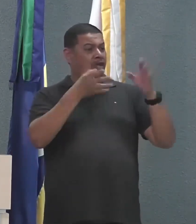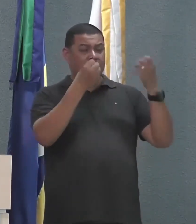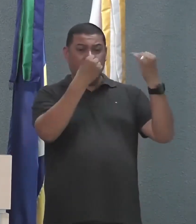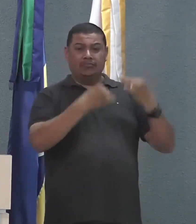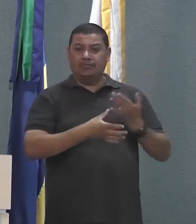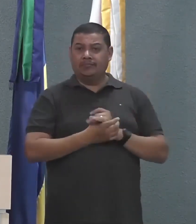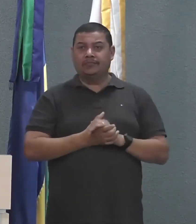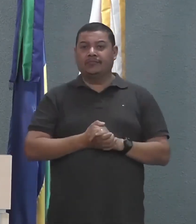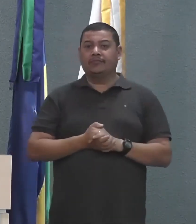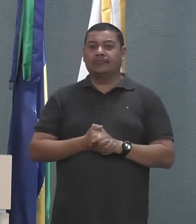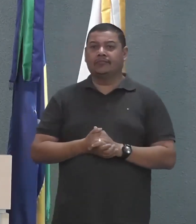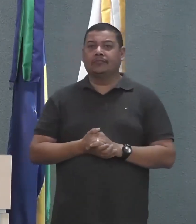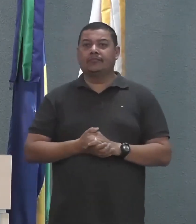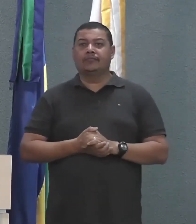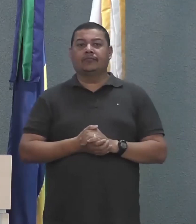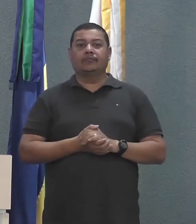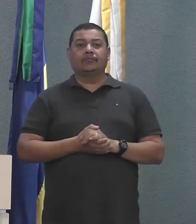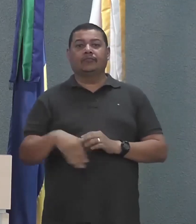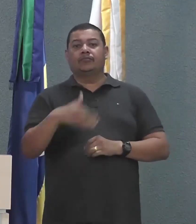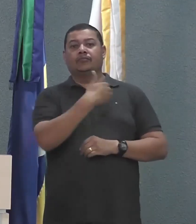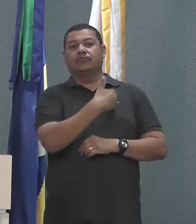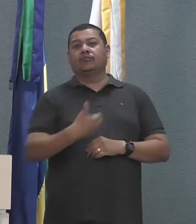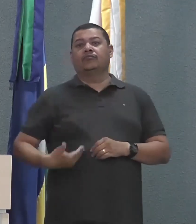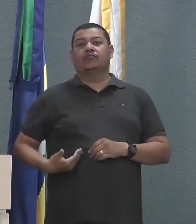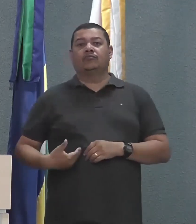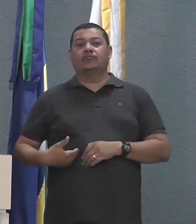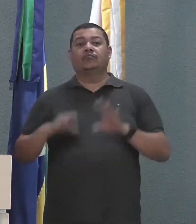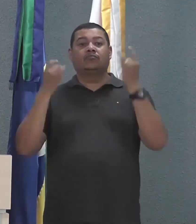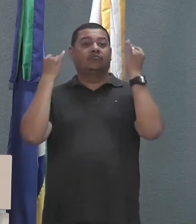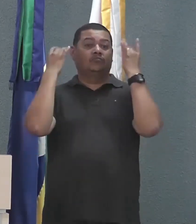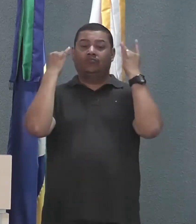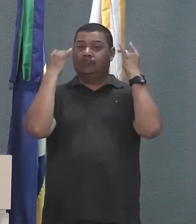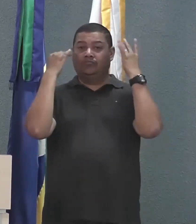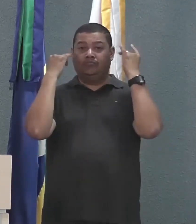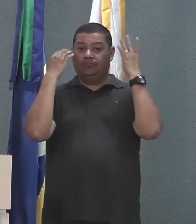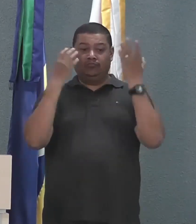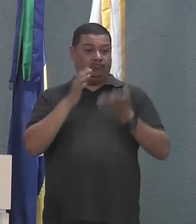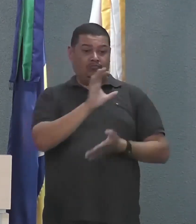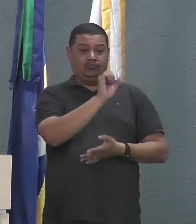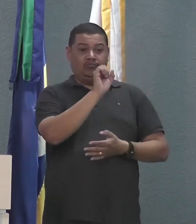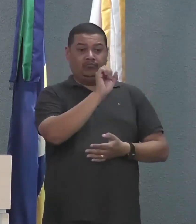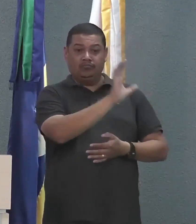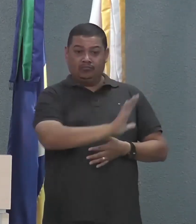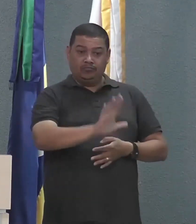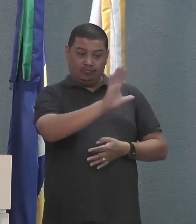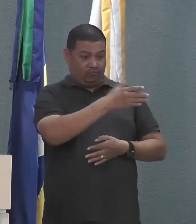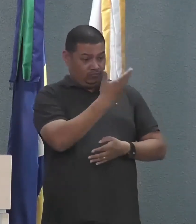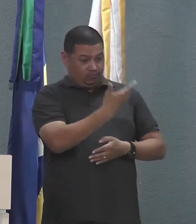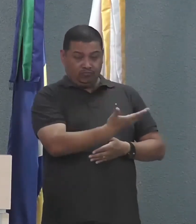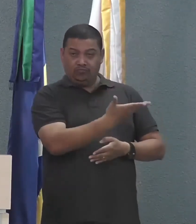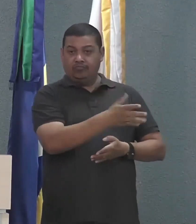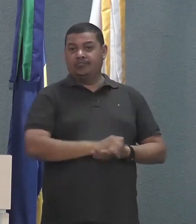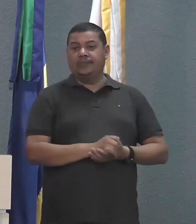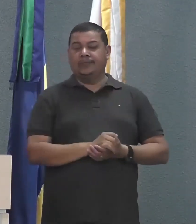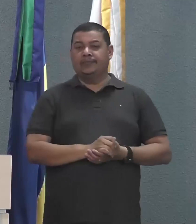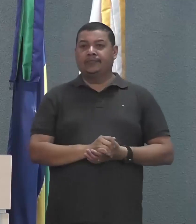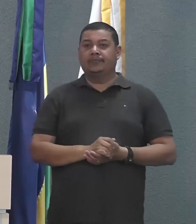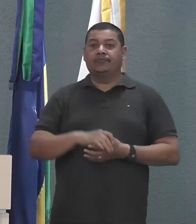Excelência falou aqui. Um governo que não está nem aí com a segunda macro-região,